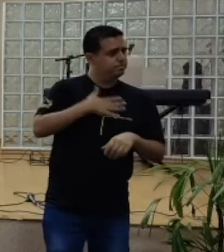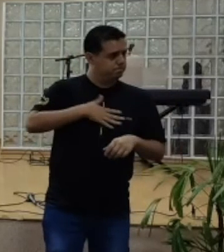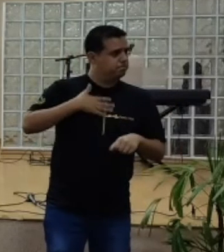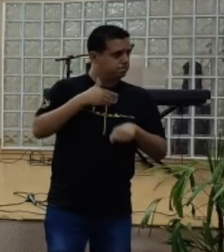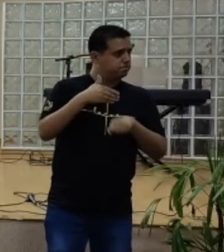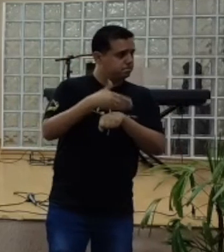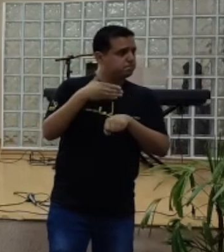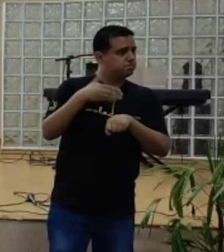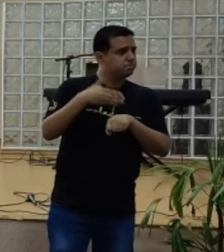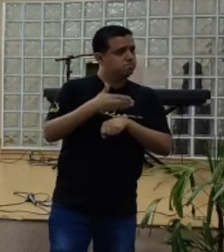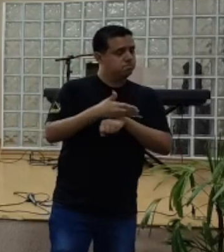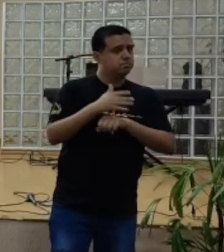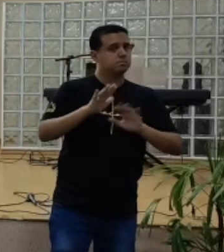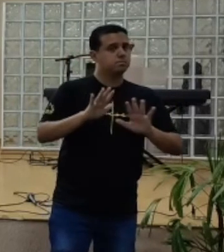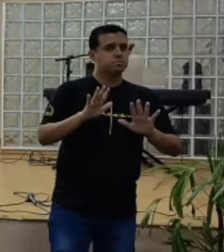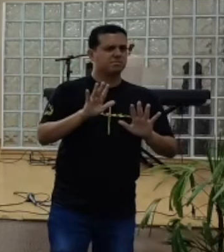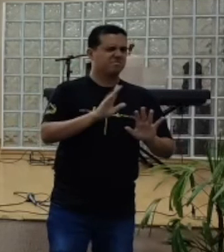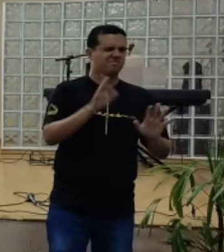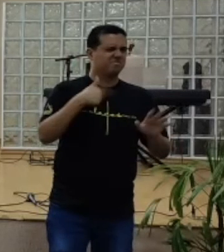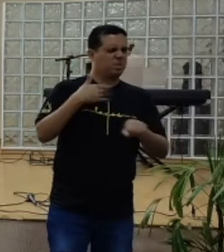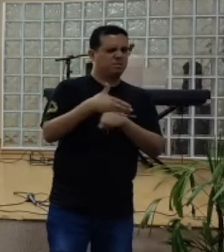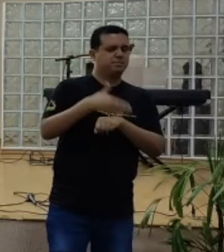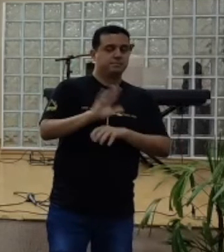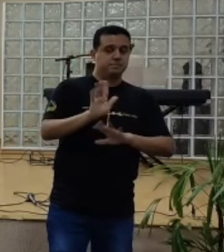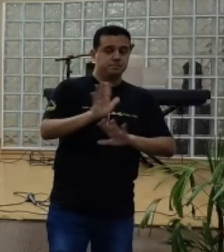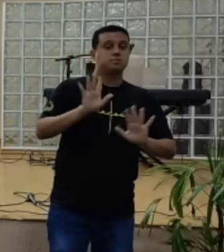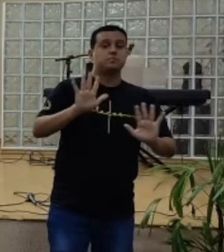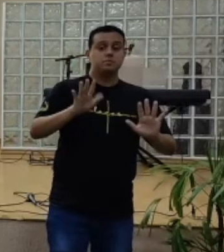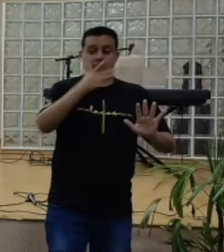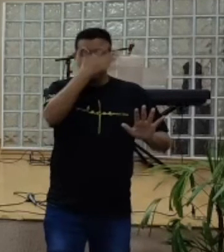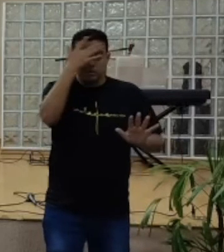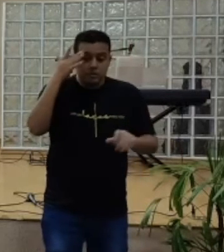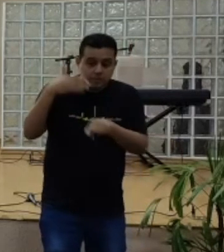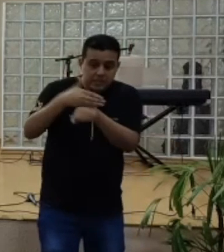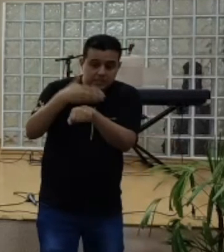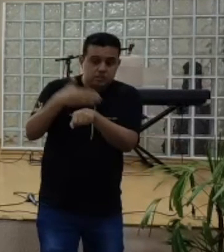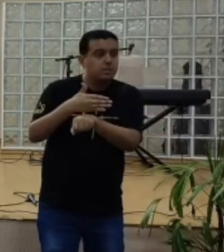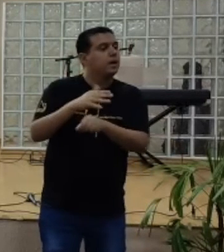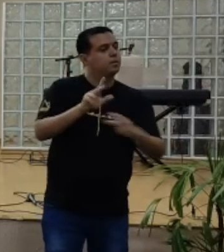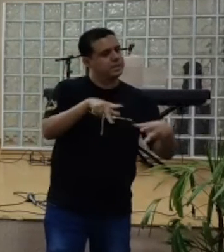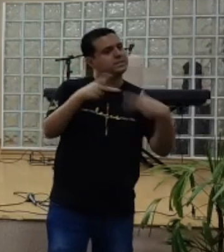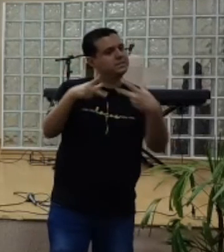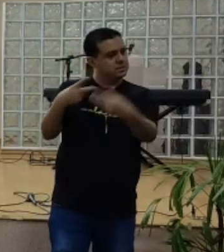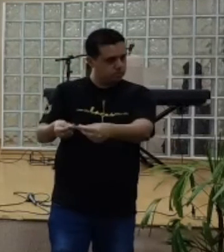Mas aqueles que participavam, eles iam recebendo recompensas.